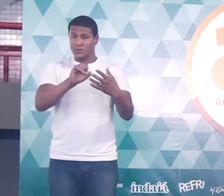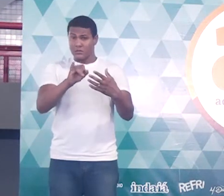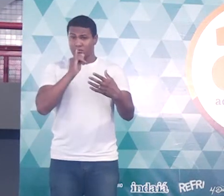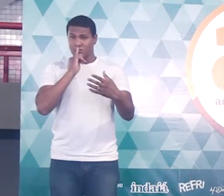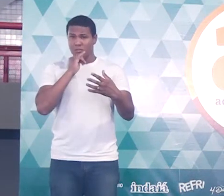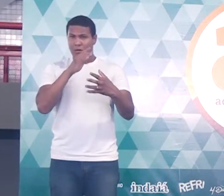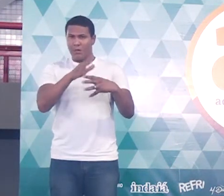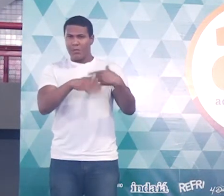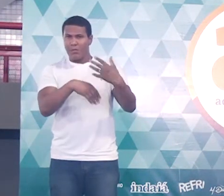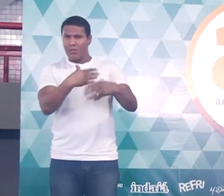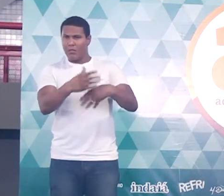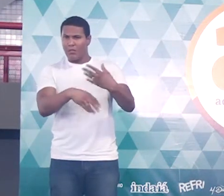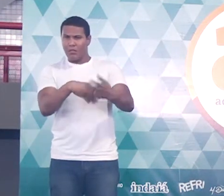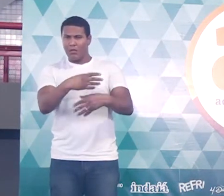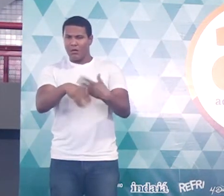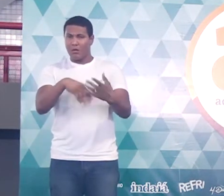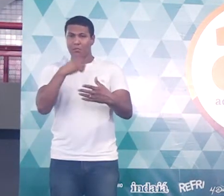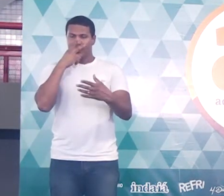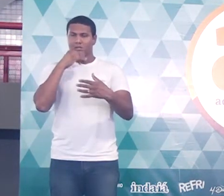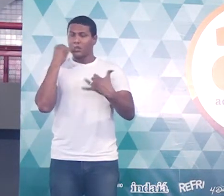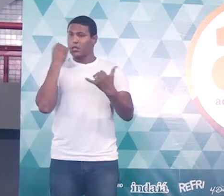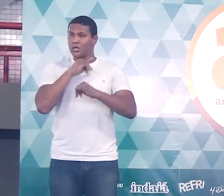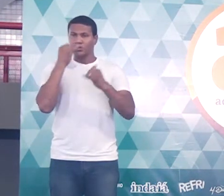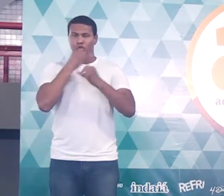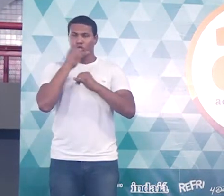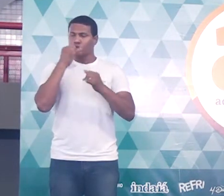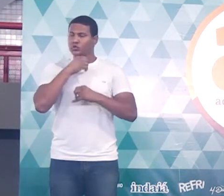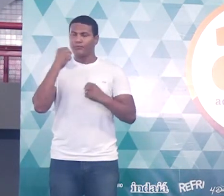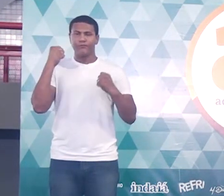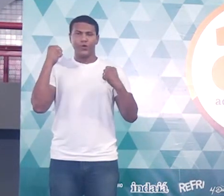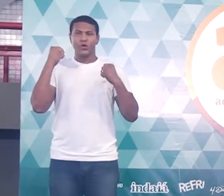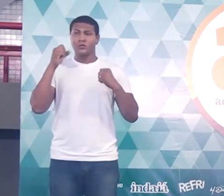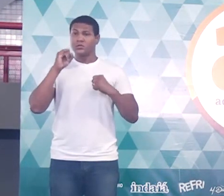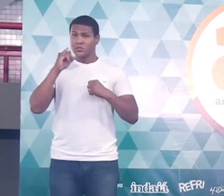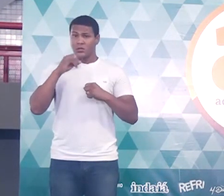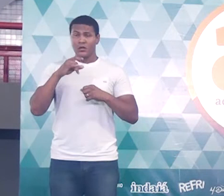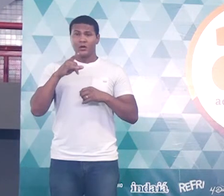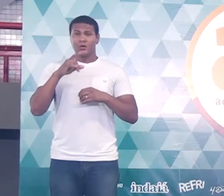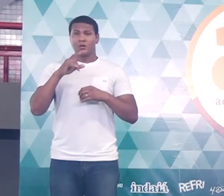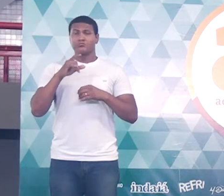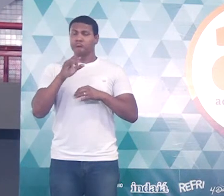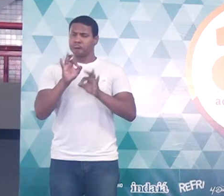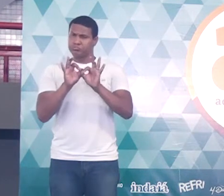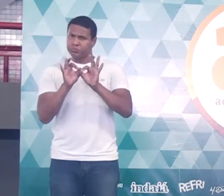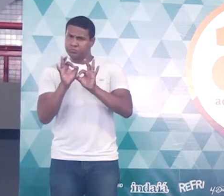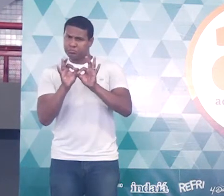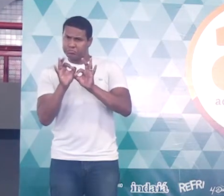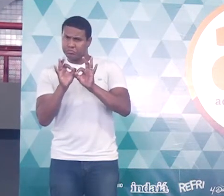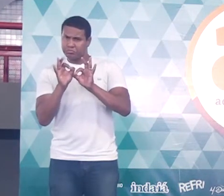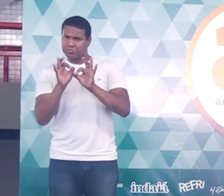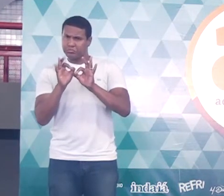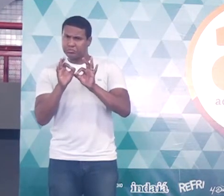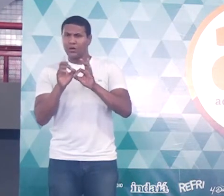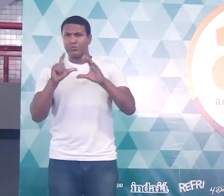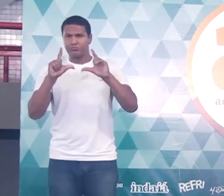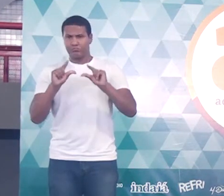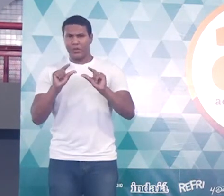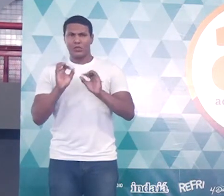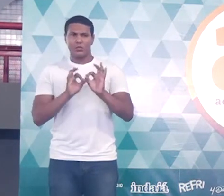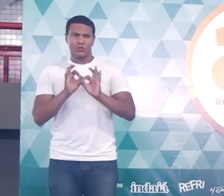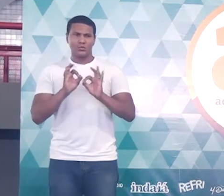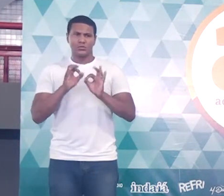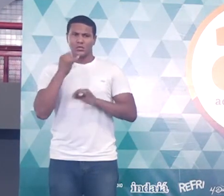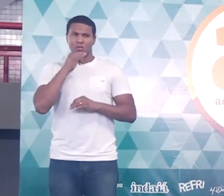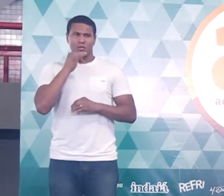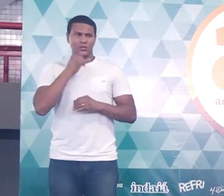desorganizado, maior é a quantidade de energia. Quanto menos desorganizado, menor é a quantidade de energia. Então, se